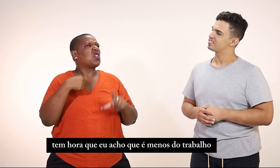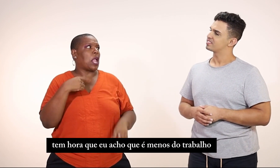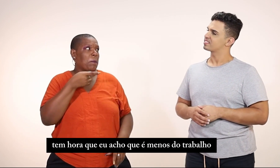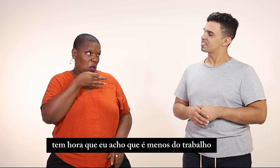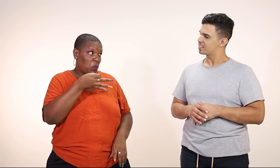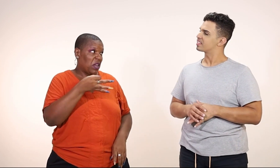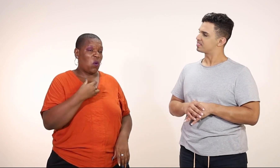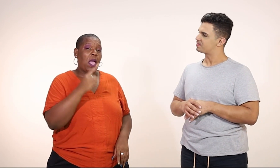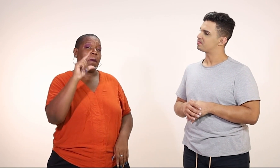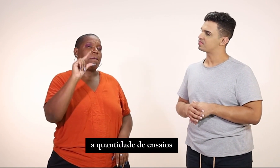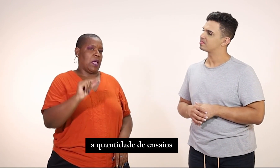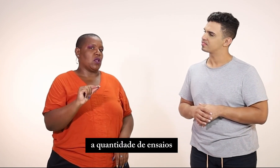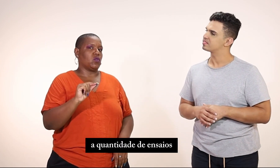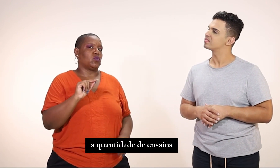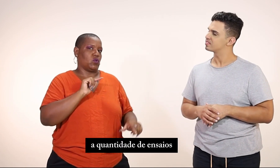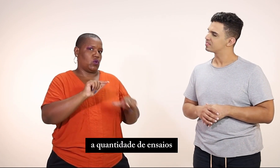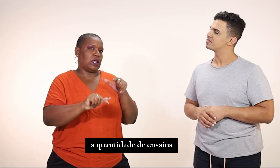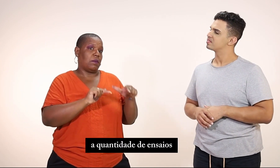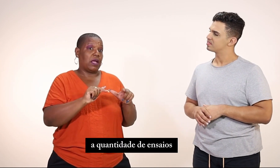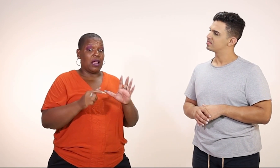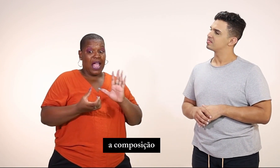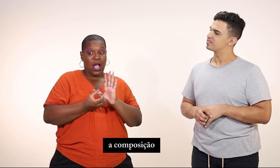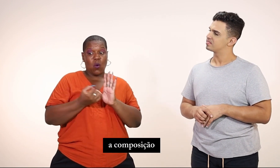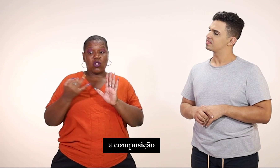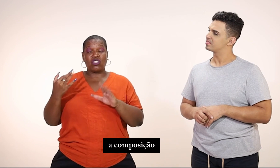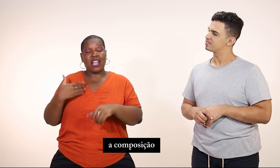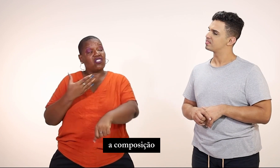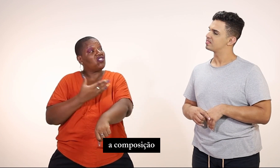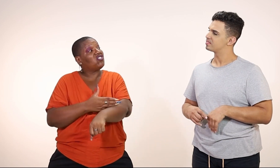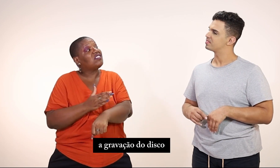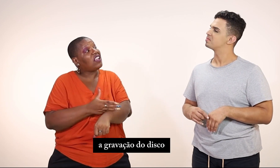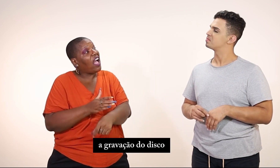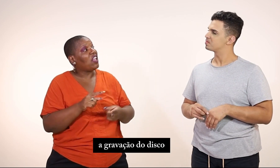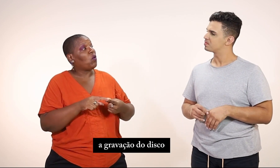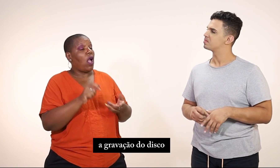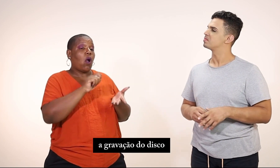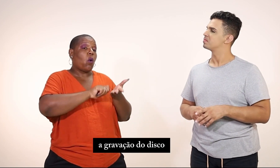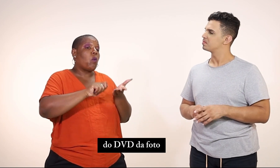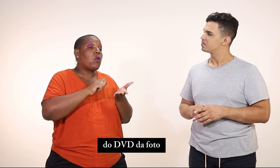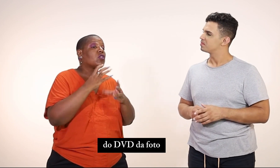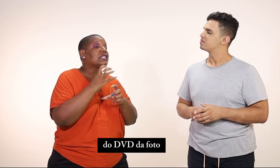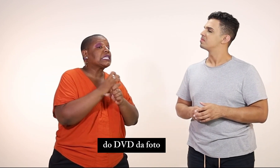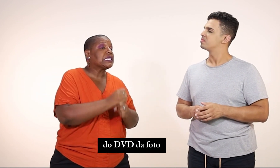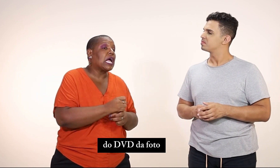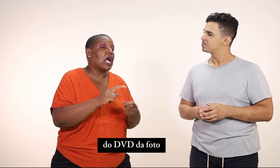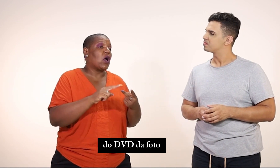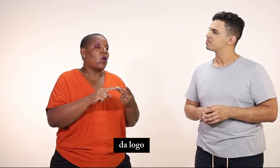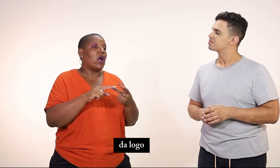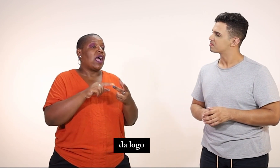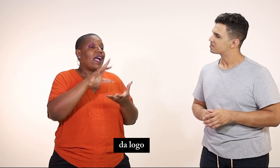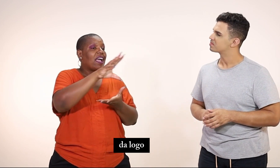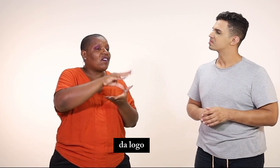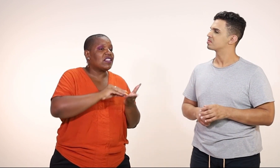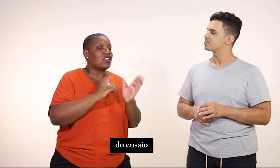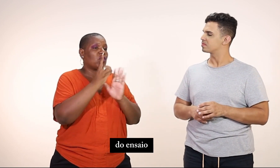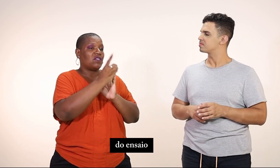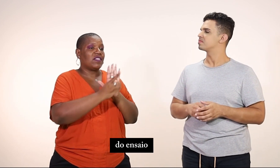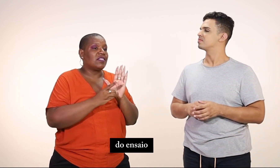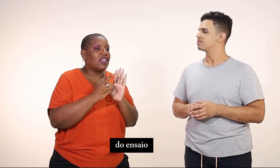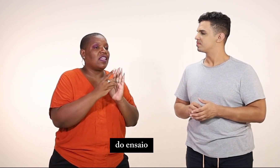trabalho. A quantidade de ensaios, a composição, a gravação do disco, do DVD, da foto, da logo, do